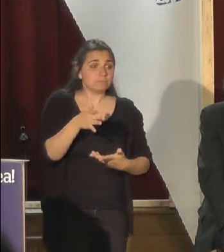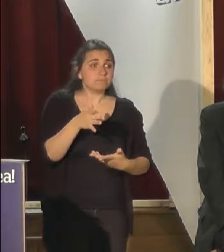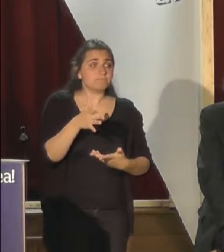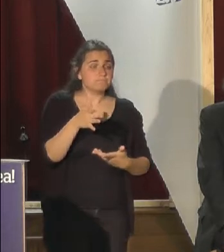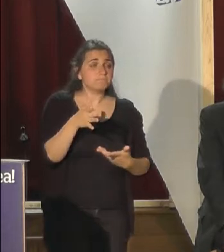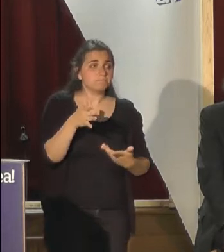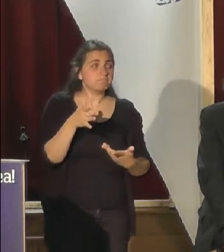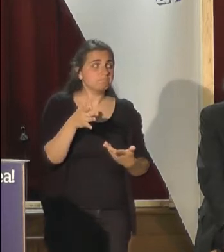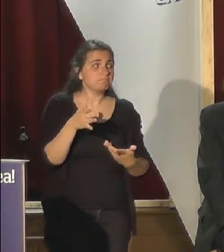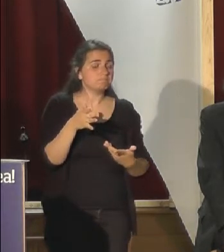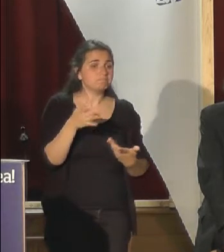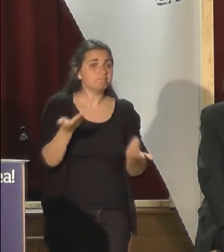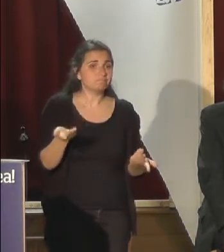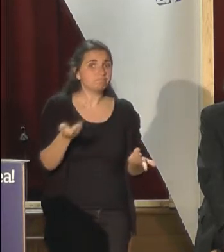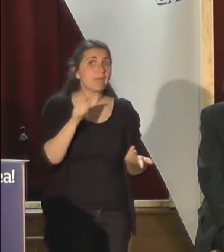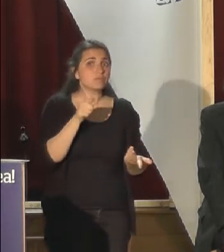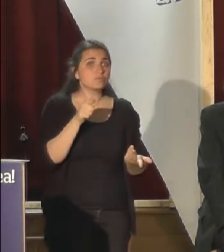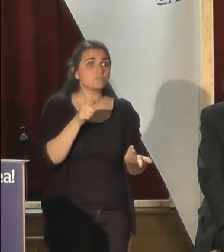xurdiron